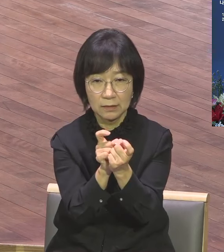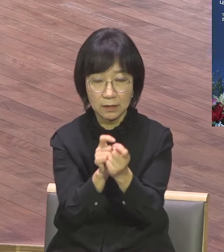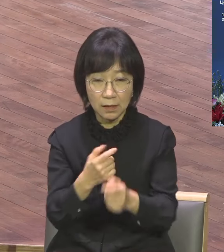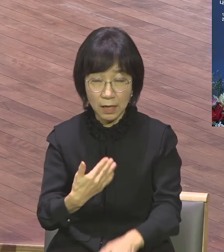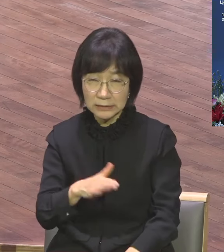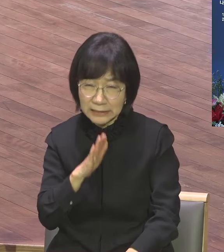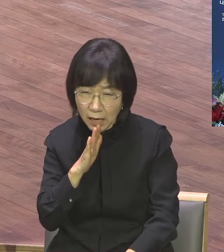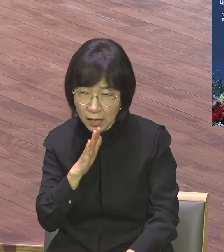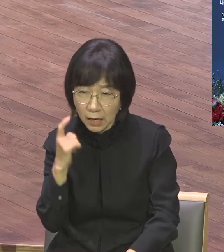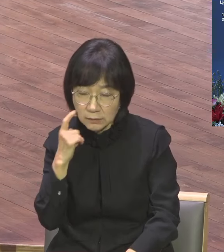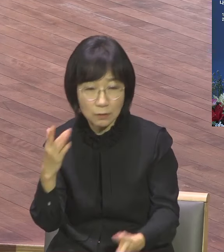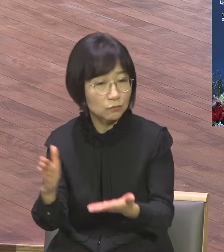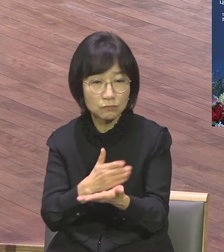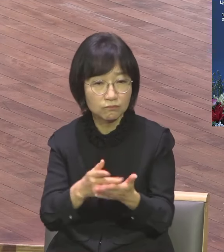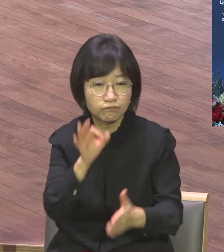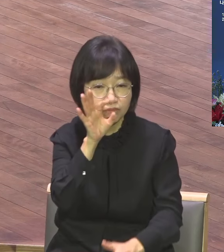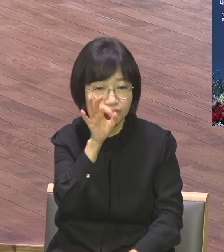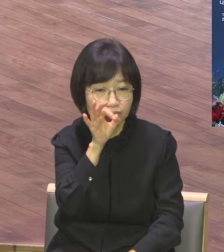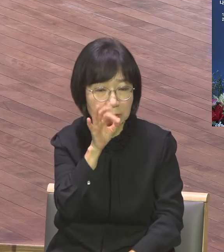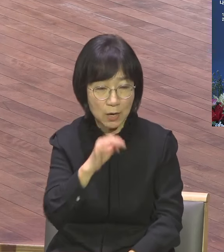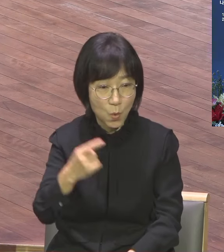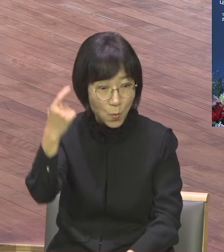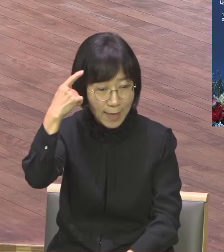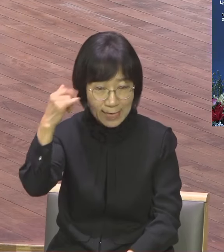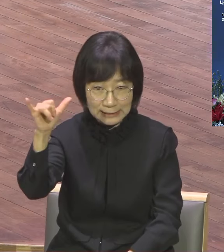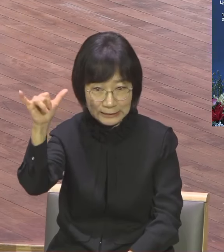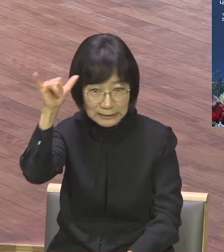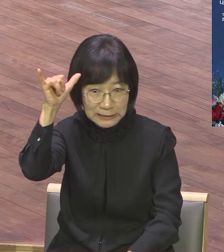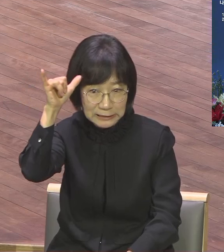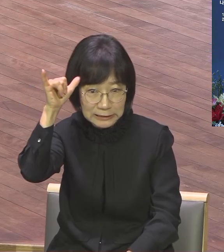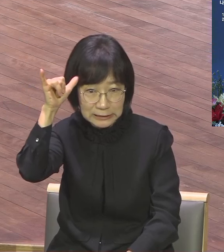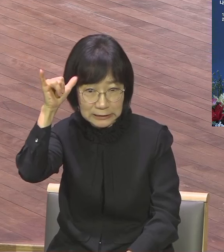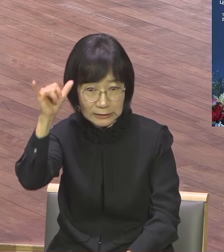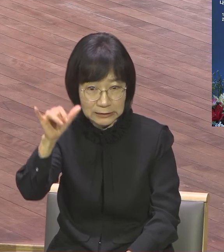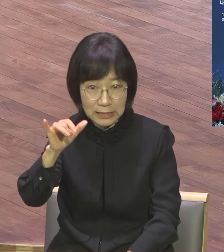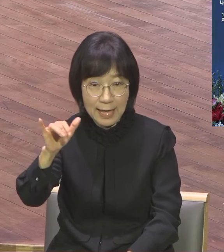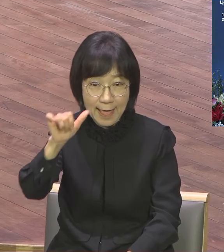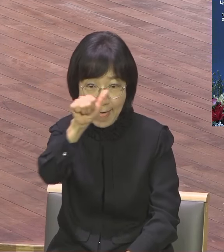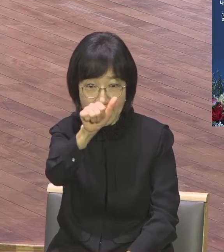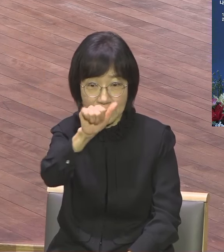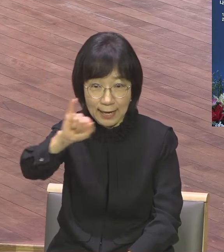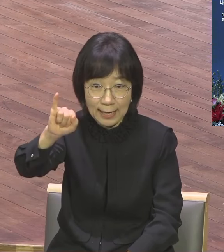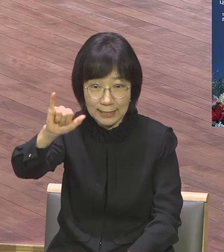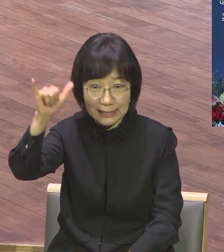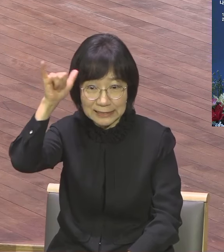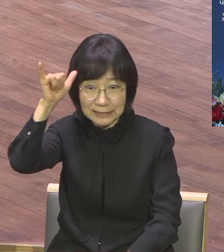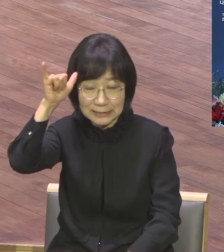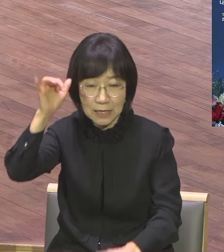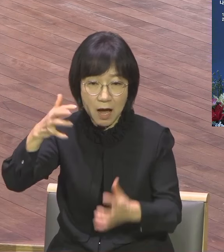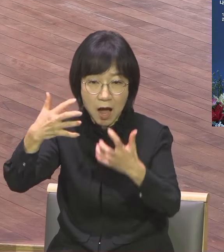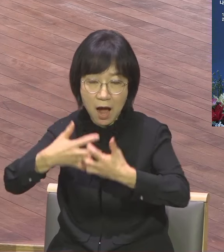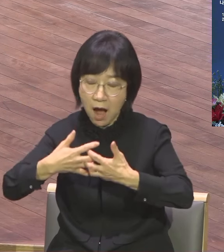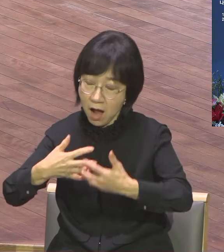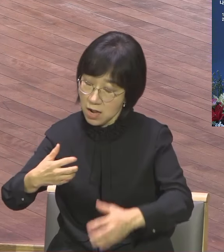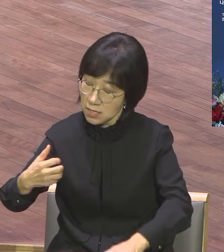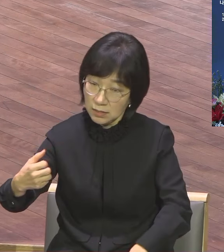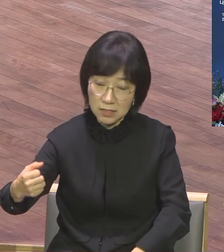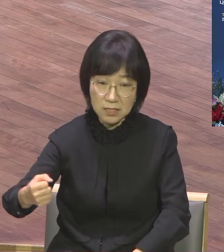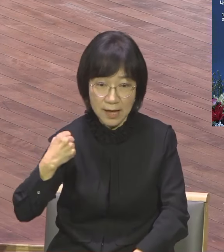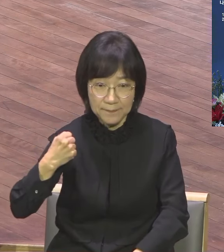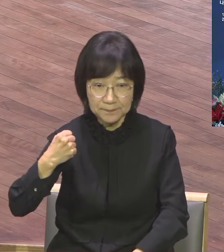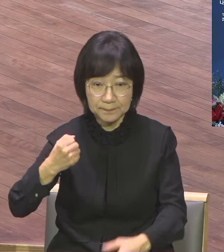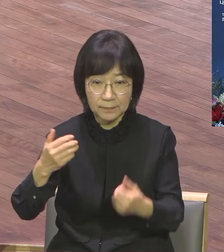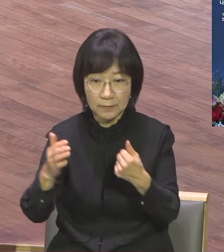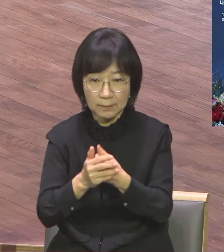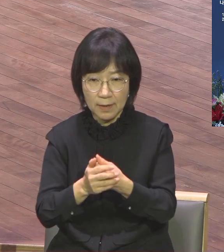진짜인지 가짜인지를 모른다니까요. 이 AI가 얼마나 지금 발전돼. 앞으로요 AI를 연구하는 회사에서